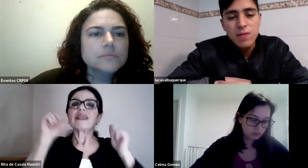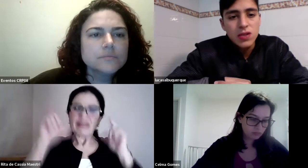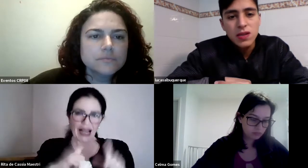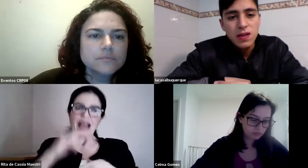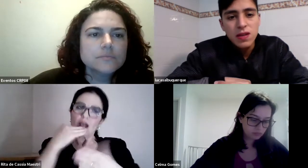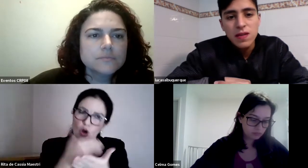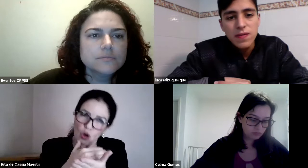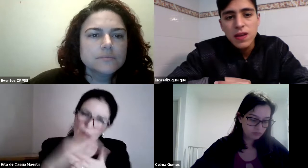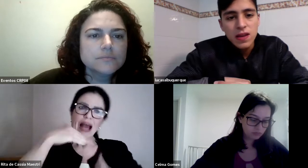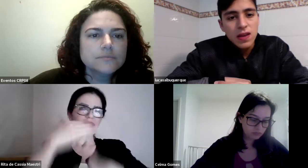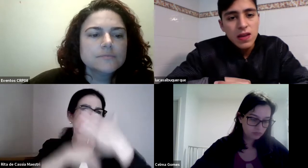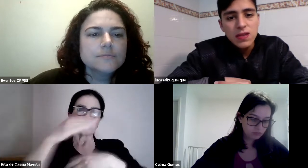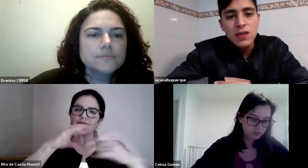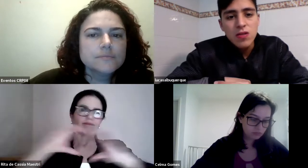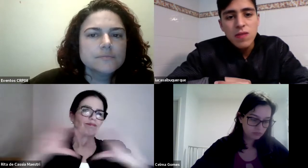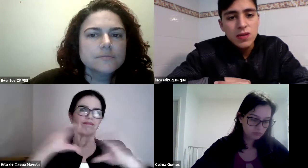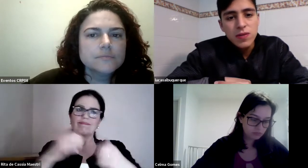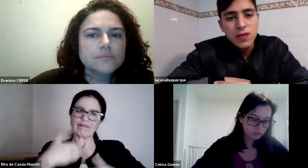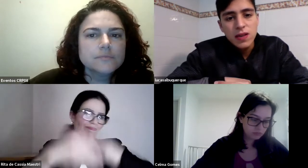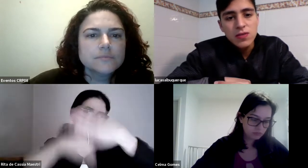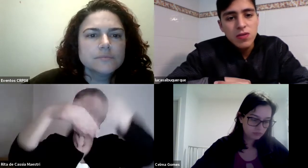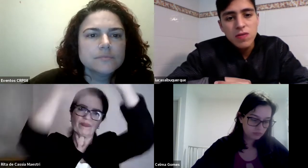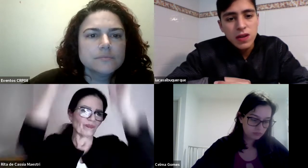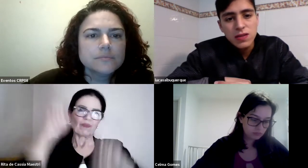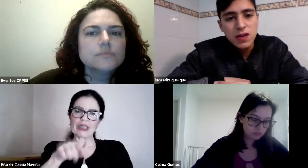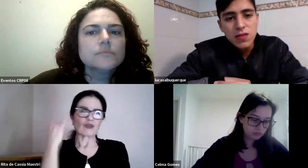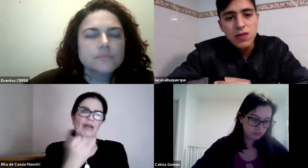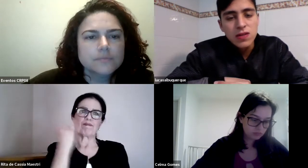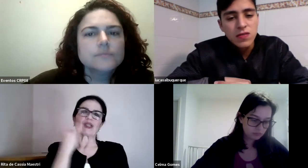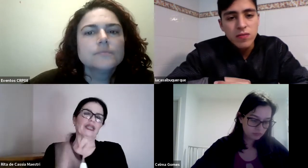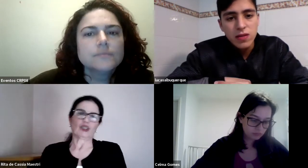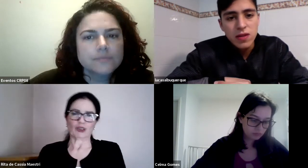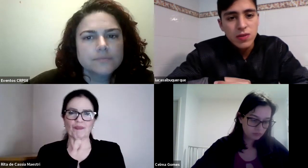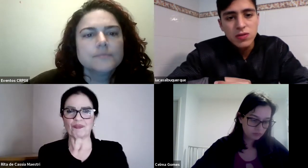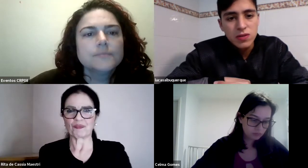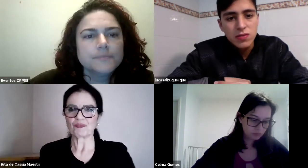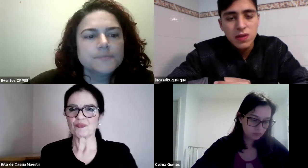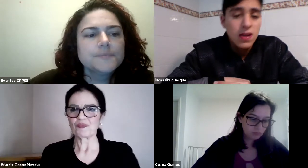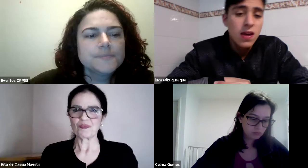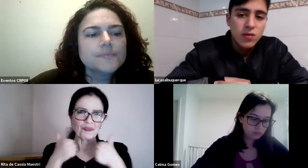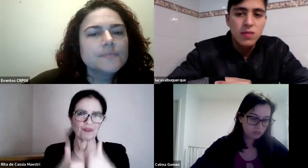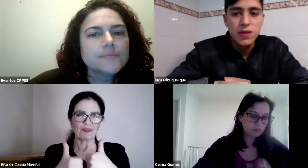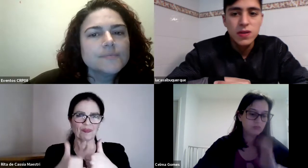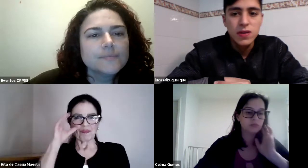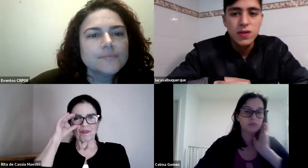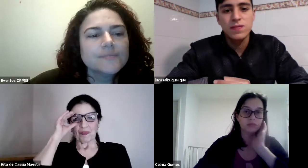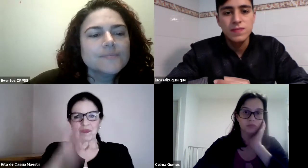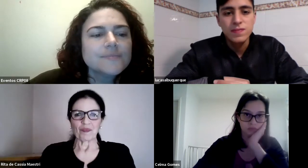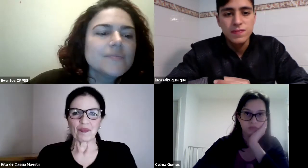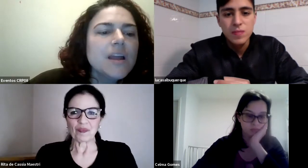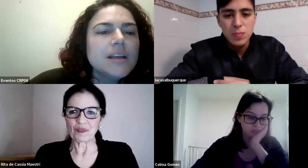que ele possa entender. E assim começa o processo de comunicação e desenvolvimento da pessoa surda. E é muito